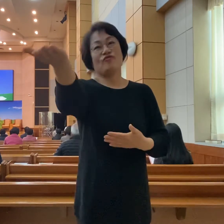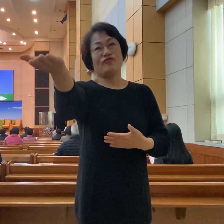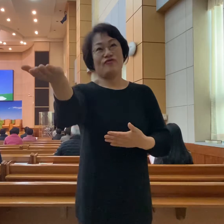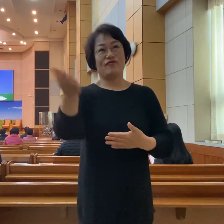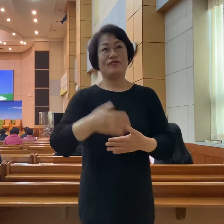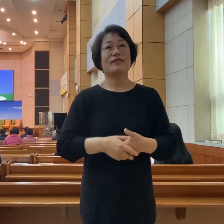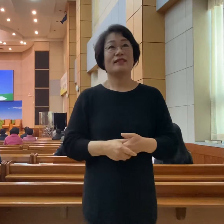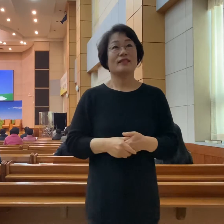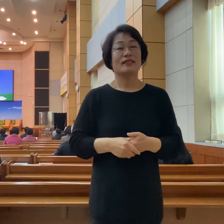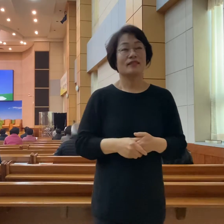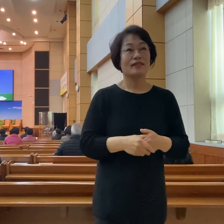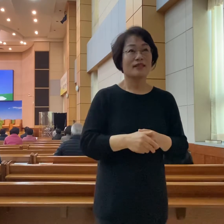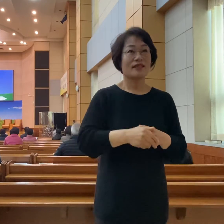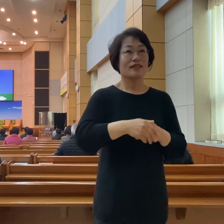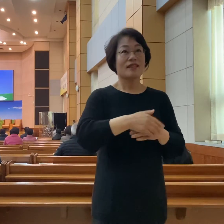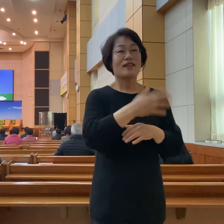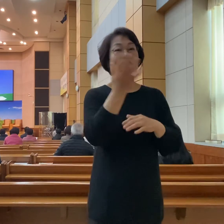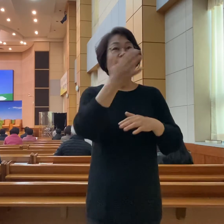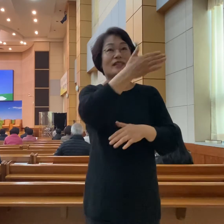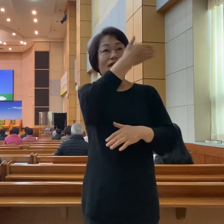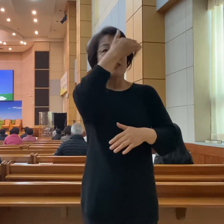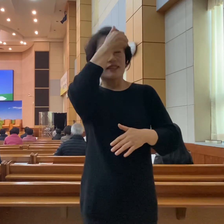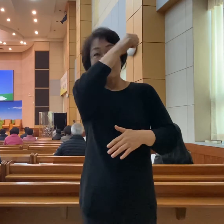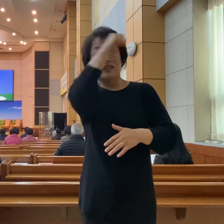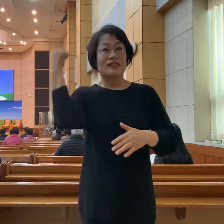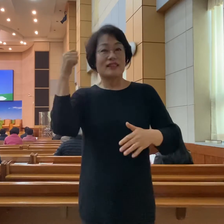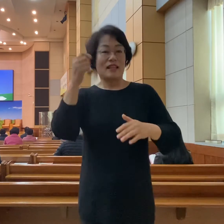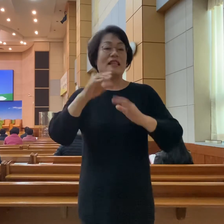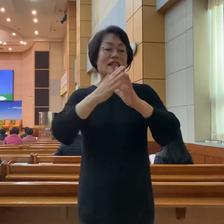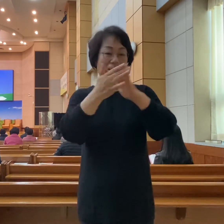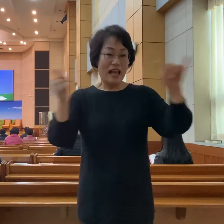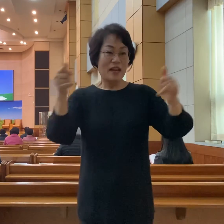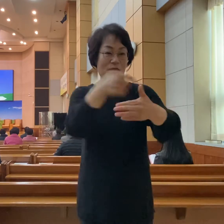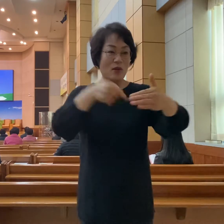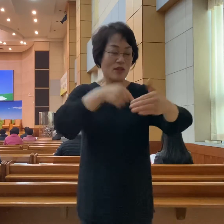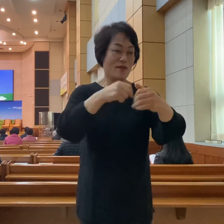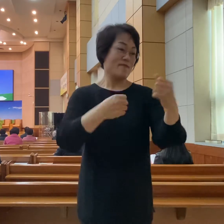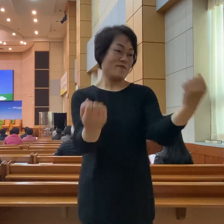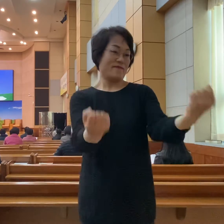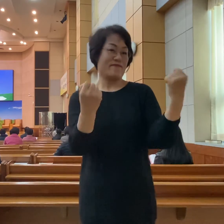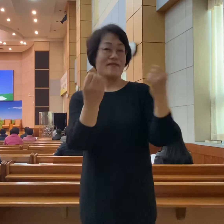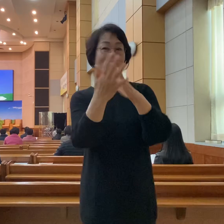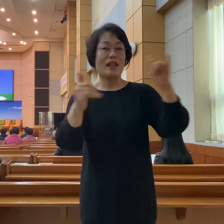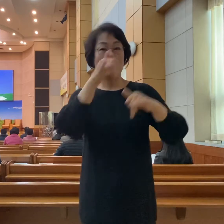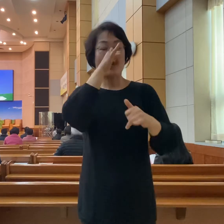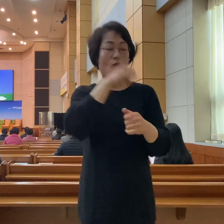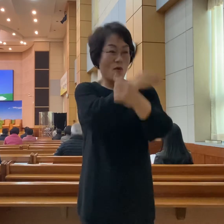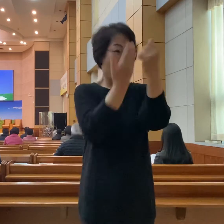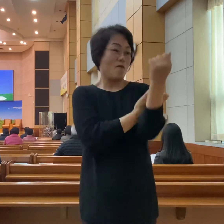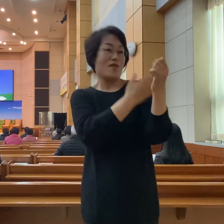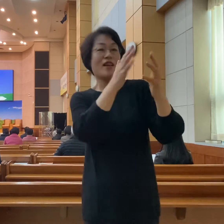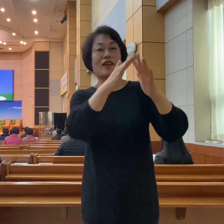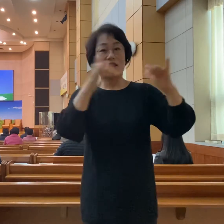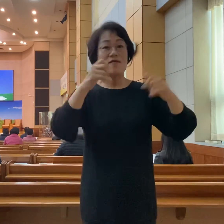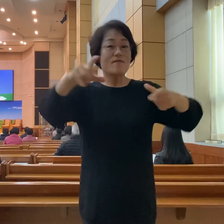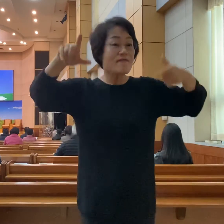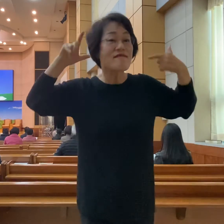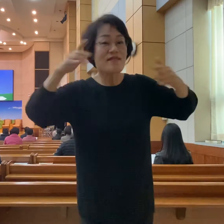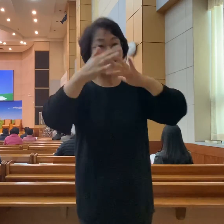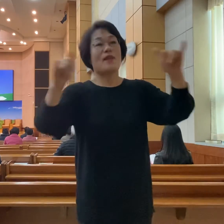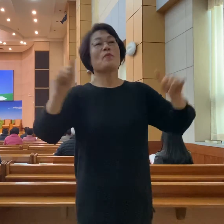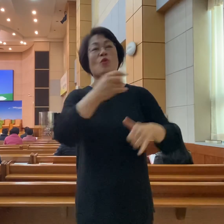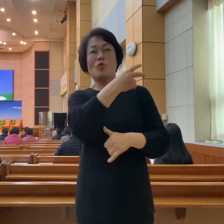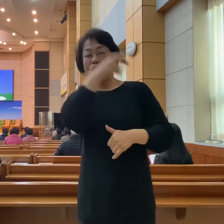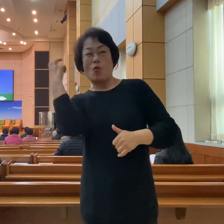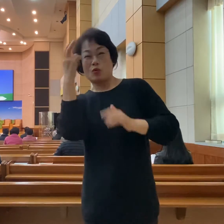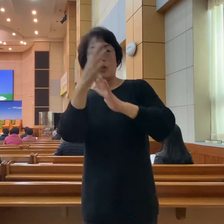가운데에서는 권력자도 있고, 이 인생 가운데에서는 건강 힘 있는 자도 있고, 이 인생 가운데에서는 또